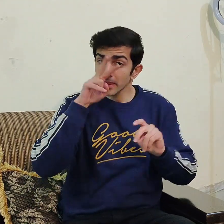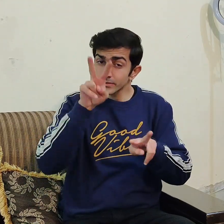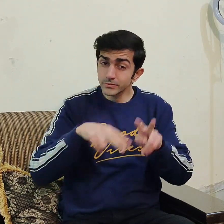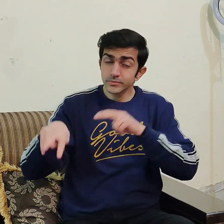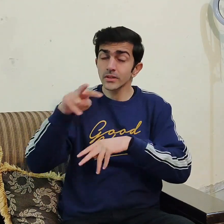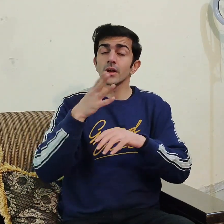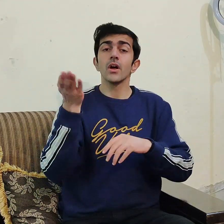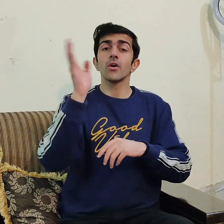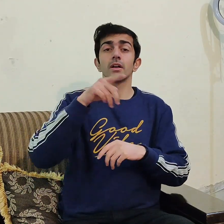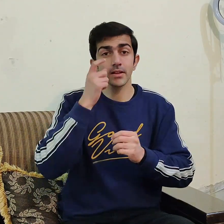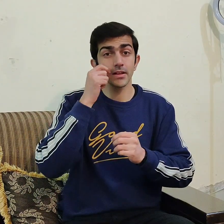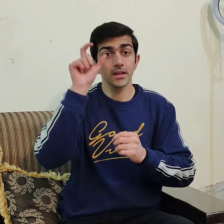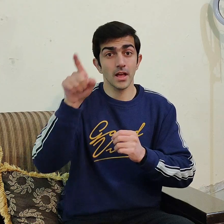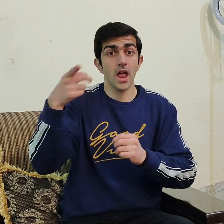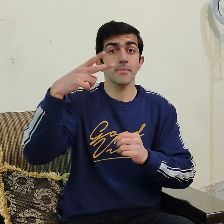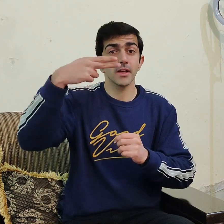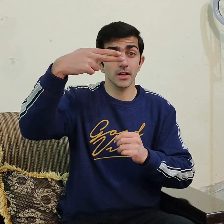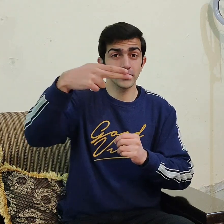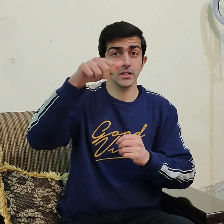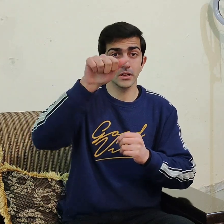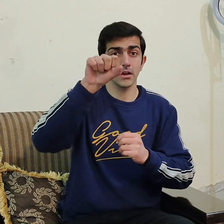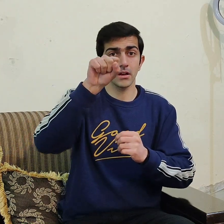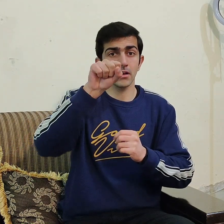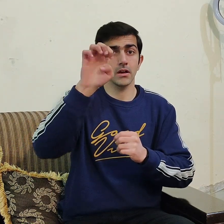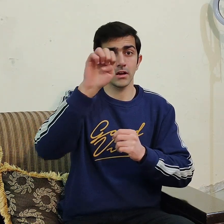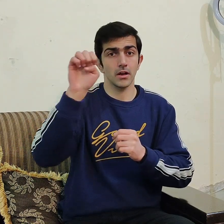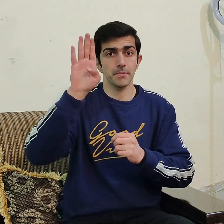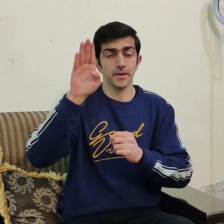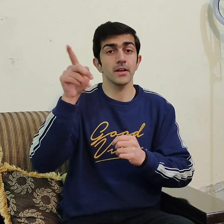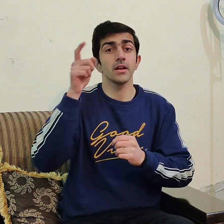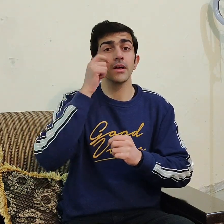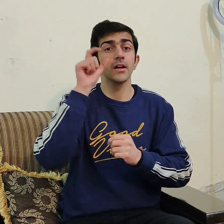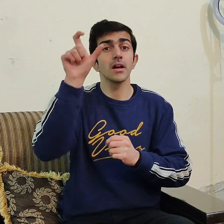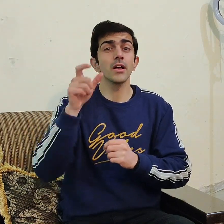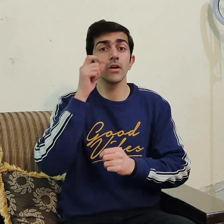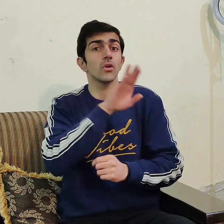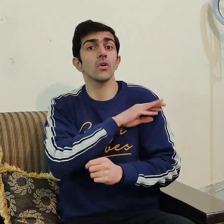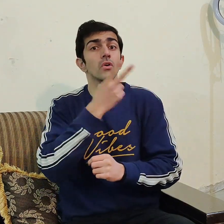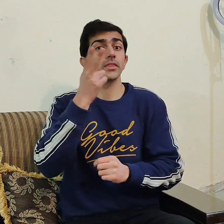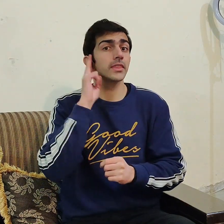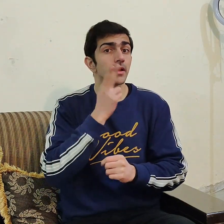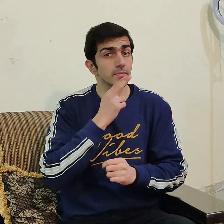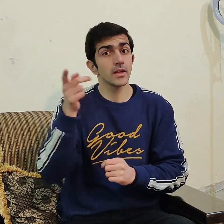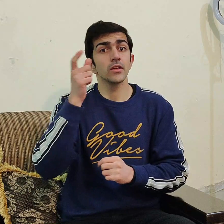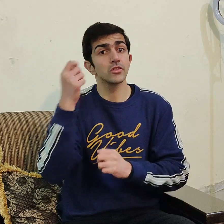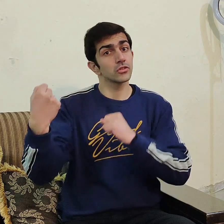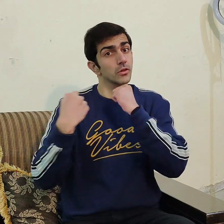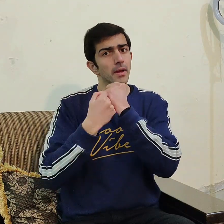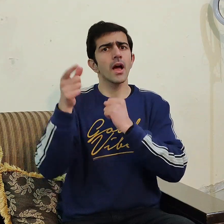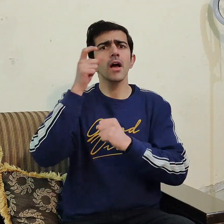एंड के वो रिकवर करें, हेल्प करें मेरी। इसी तरह हसीब ने मुझे काफ़ी सपोर्ट किया, हसीब के भाई